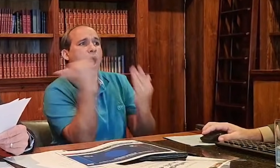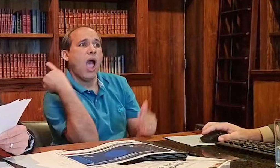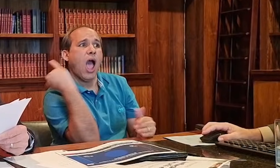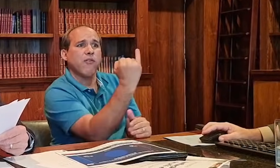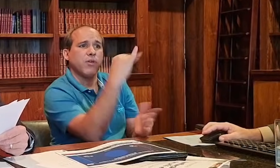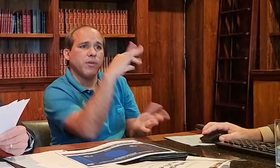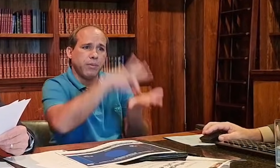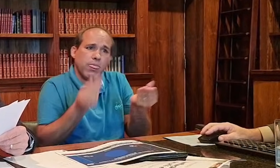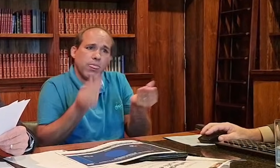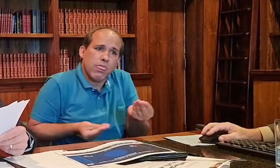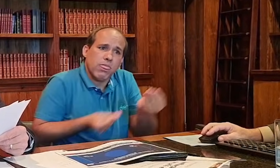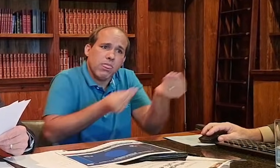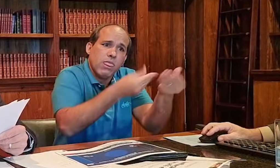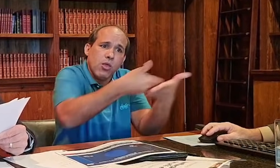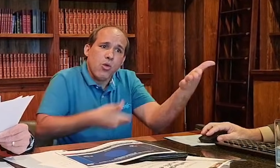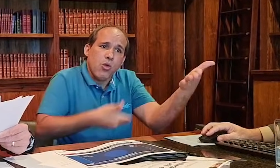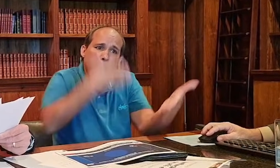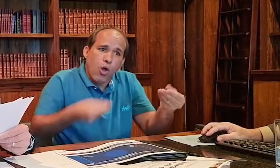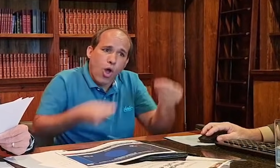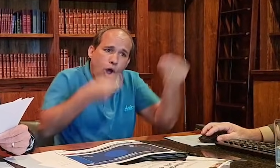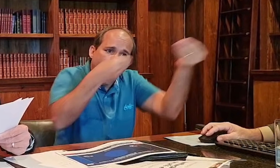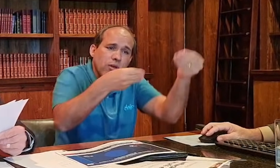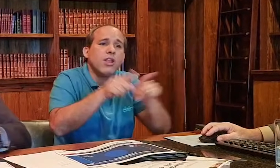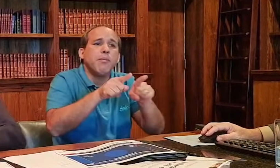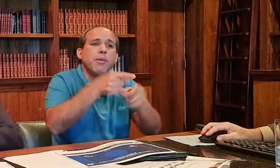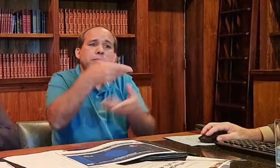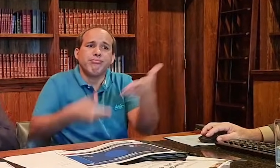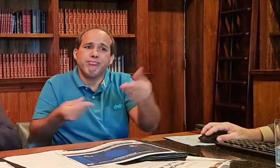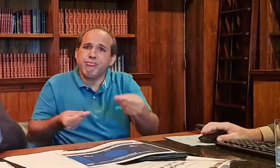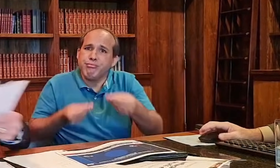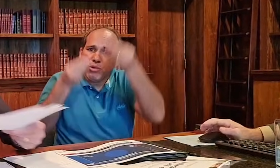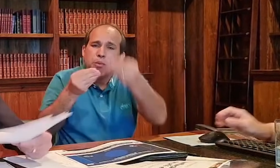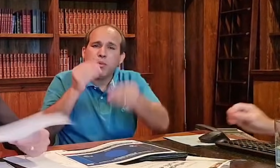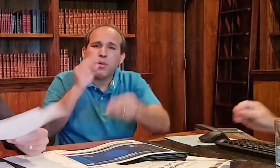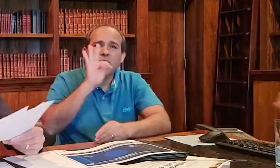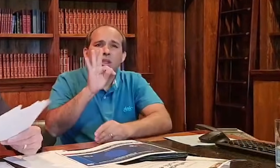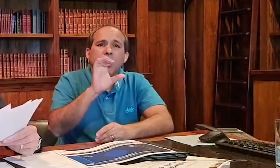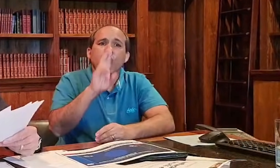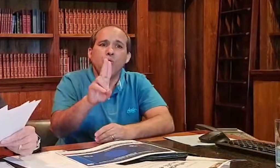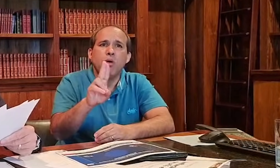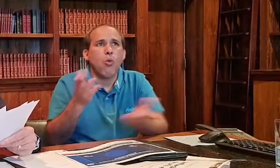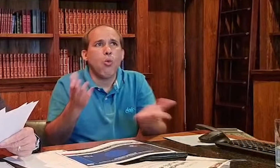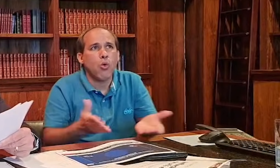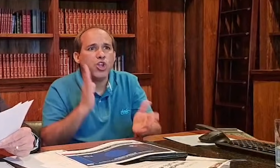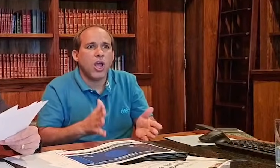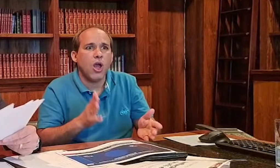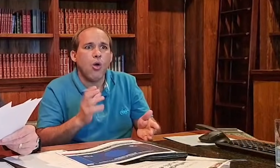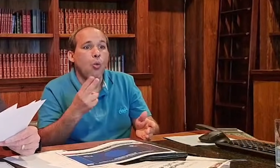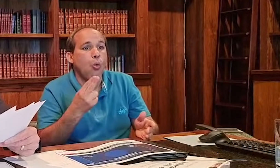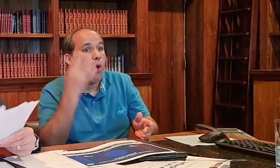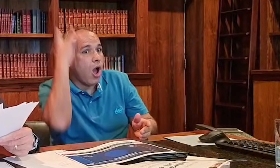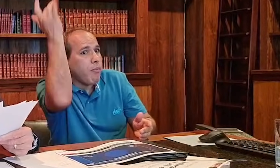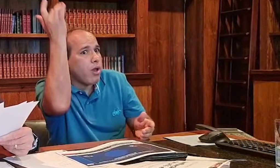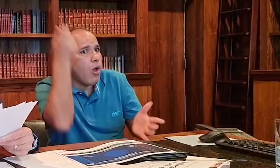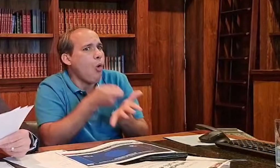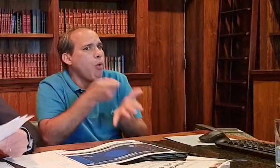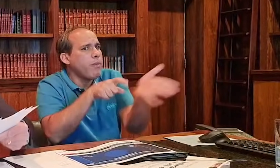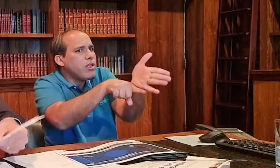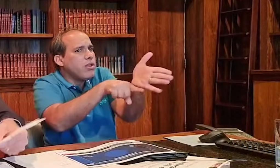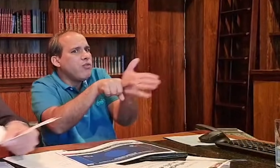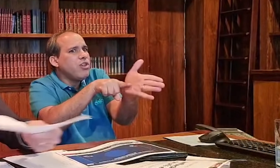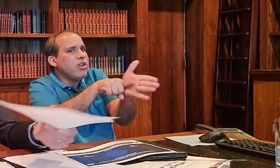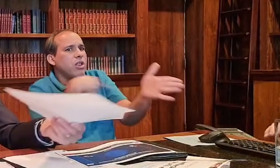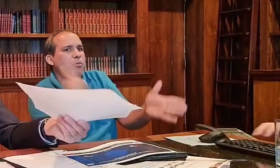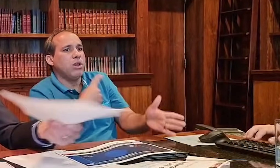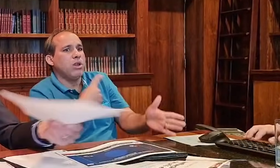oficie o Tribunal de Contas da União. Quer dizer, não sei se oficiou hoje, vai oficiar amanhã. Isso tem que ser investigado por nós. Chegar